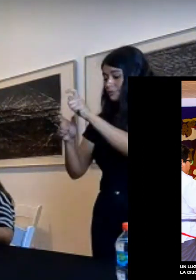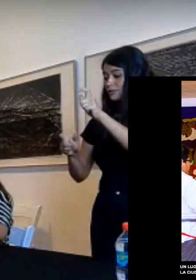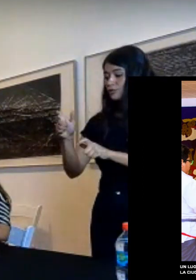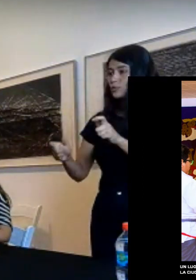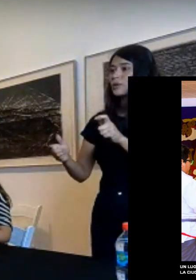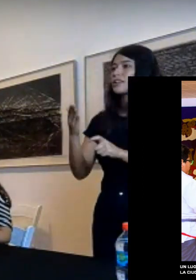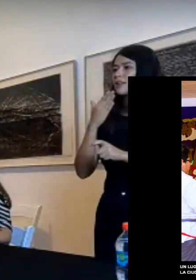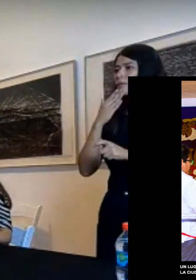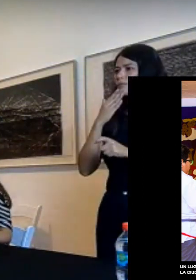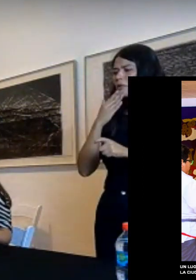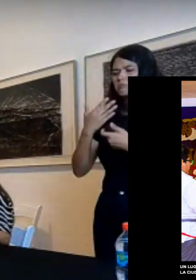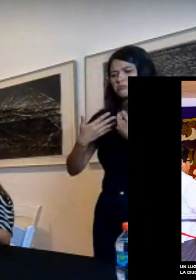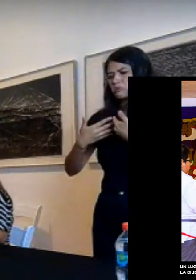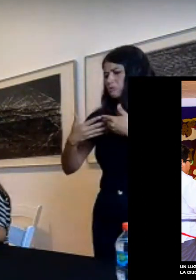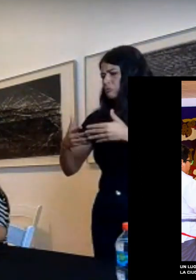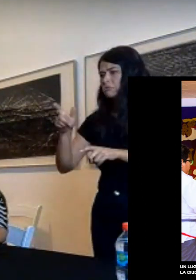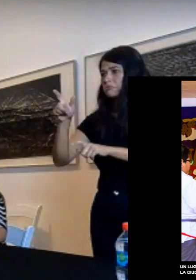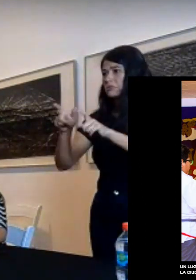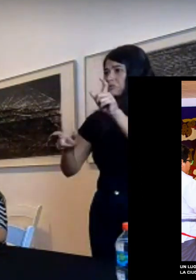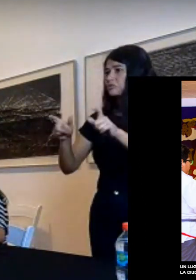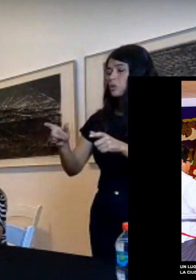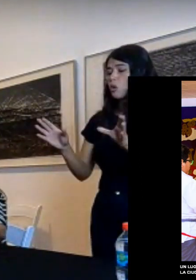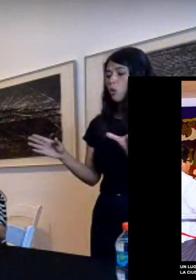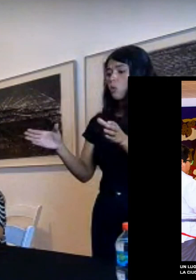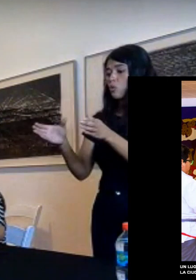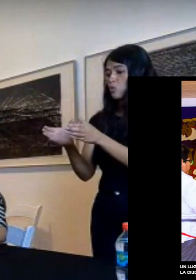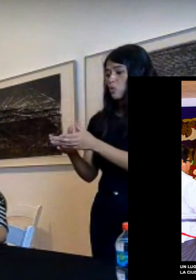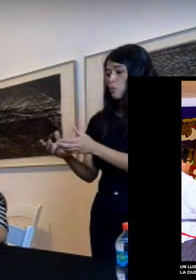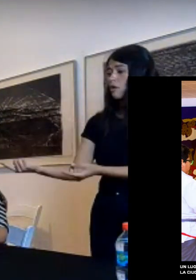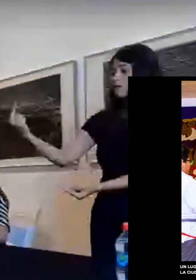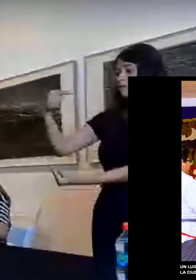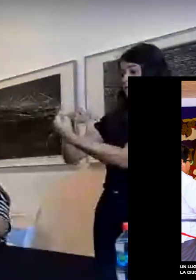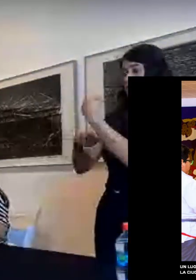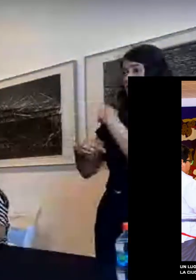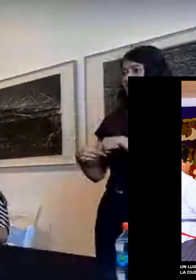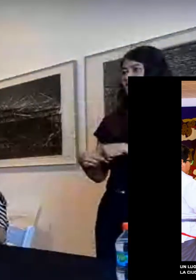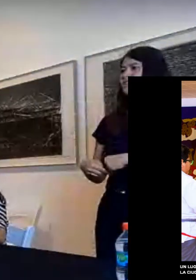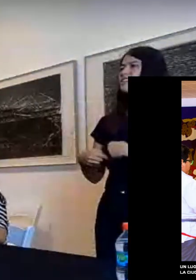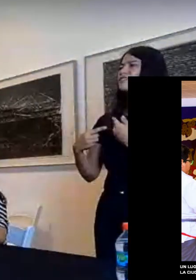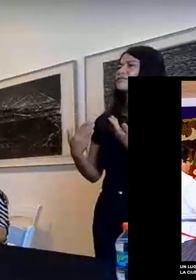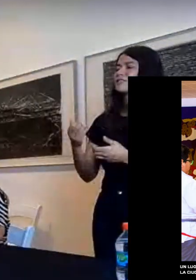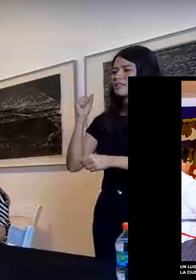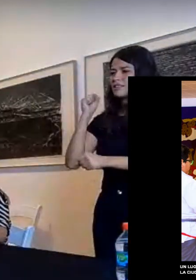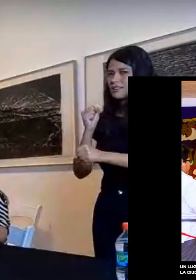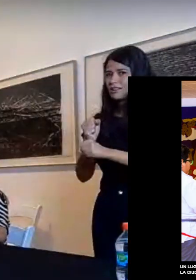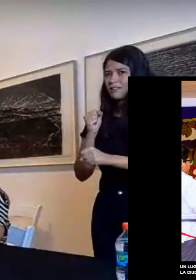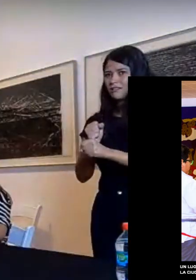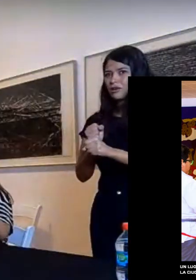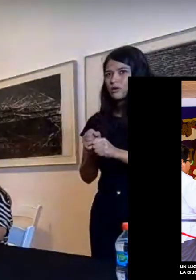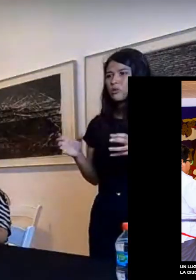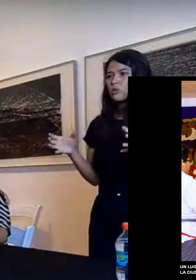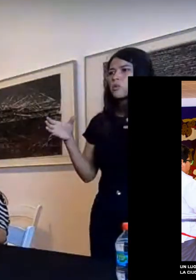ampliaba a toda persona y grupos organizados que llegaban a nuestro museo. O sea, sostener un trabajo con un equipo